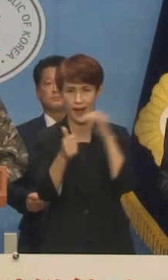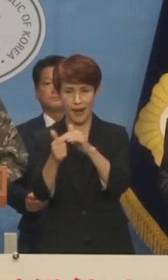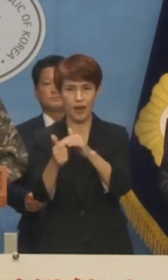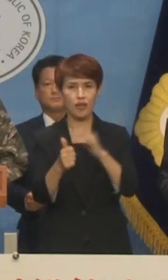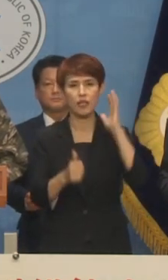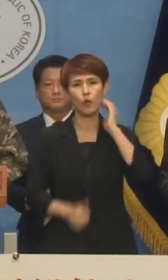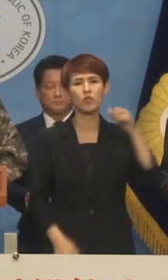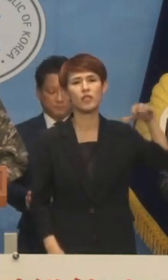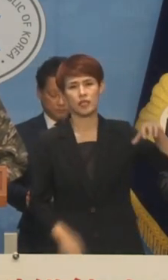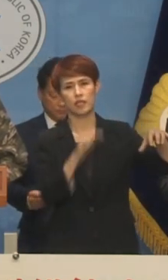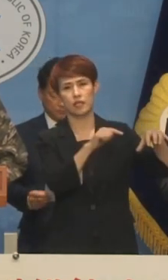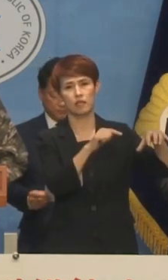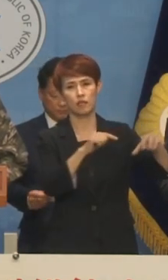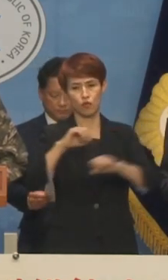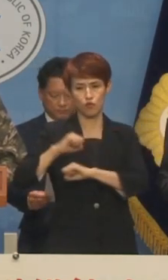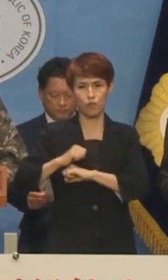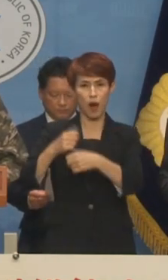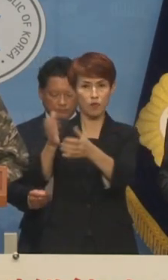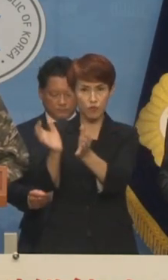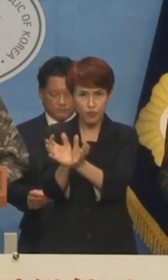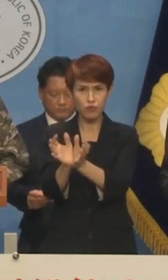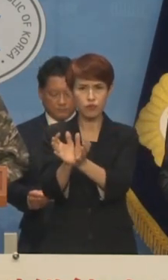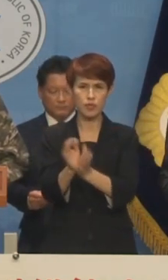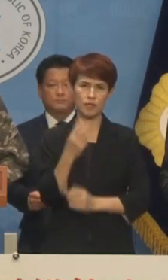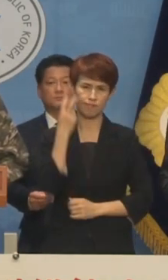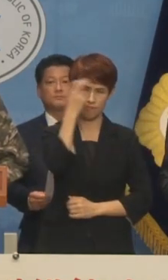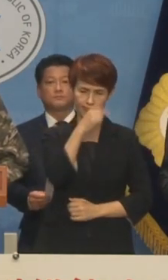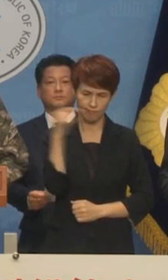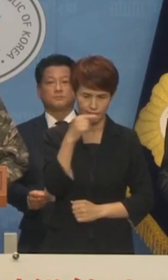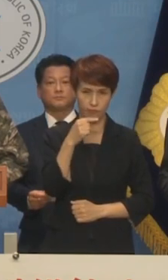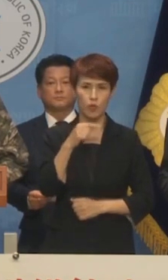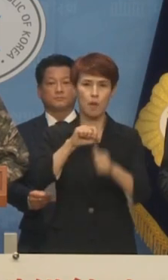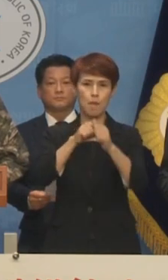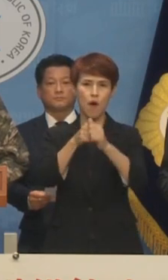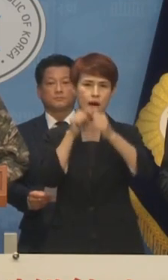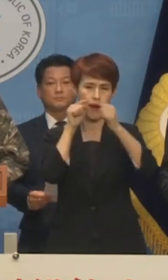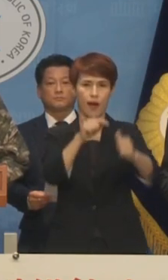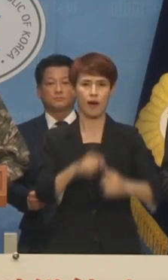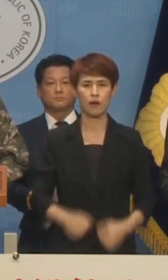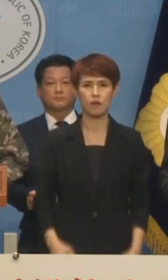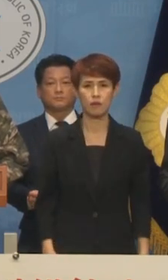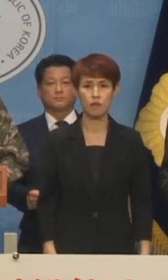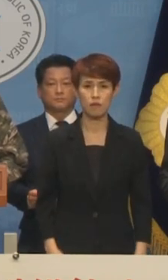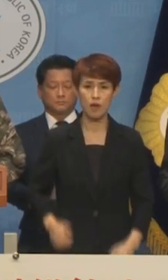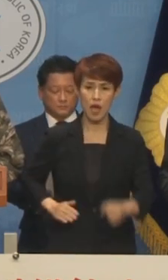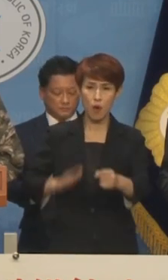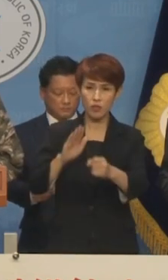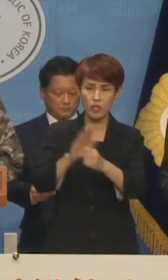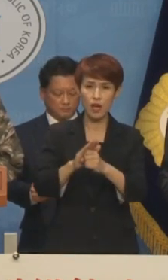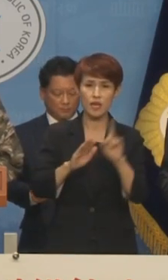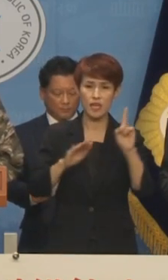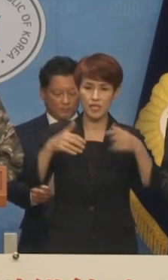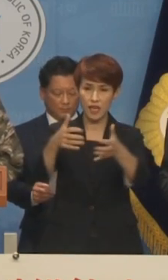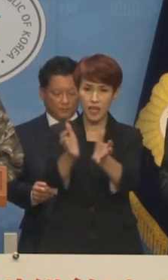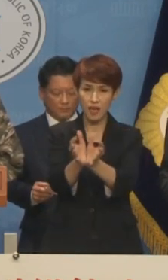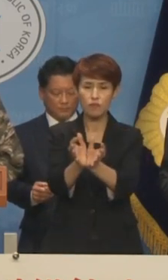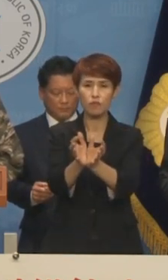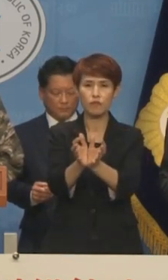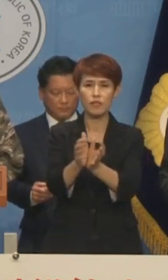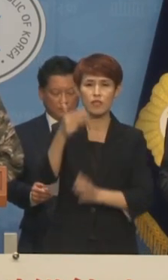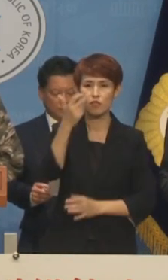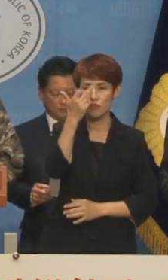대통령실, 국방부 등 철저히 수사하여 처벌하라. 해병대 제1사단 소속 고